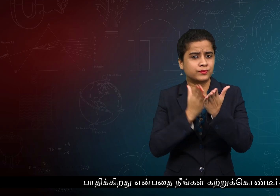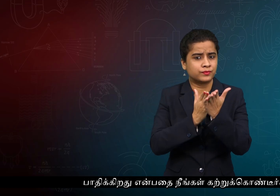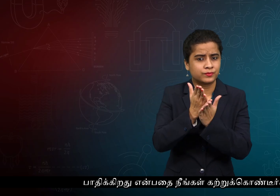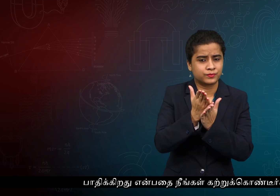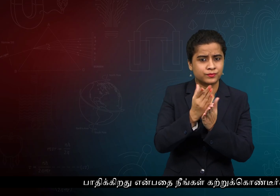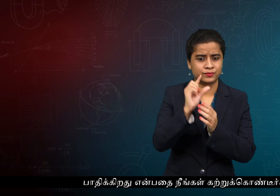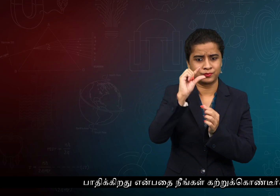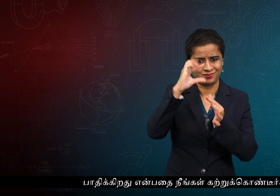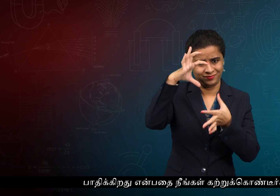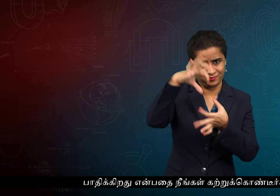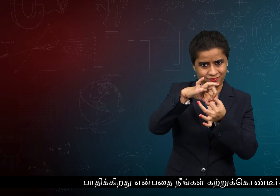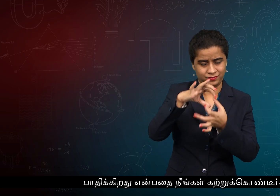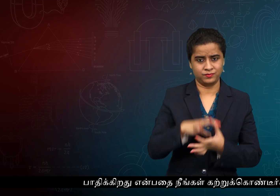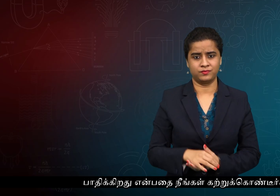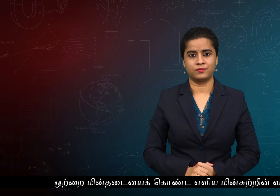கற்றுக்கொண்டீர்கள்.